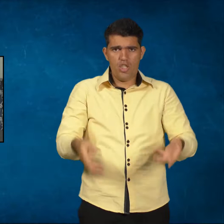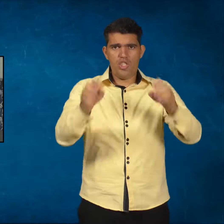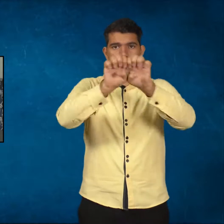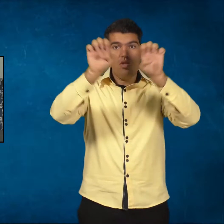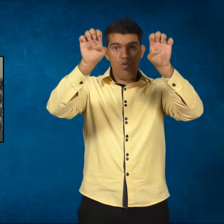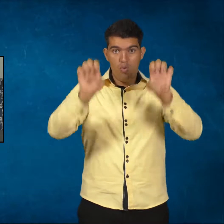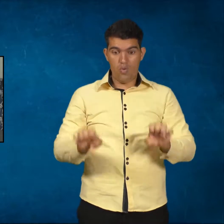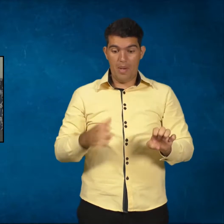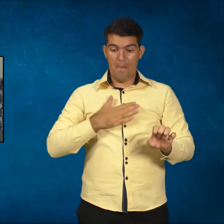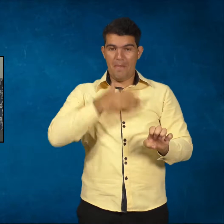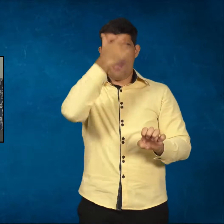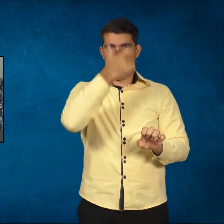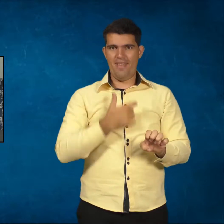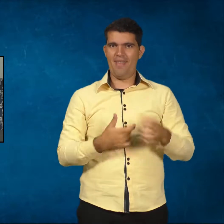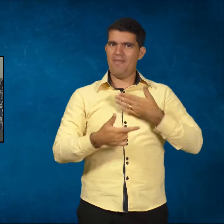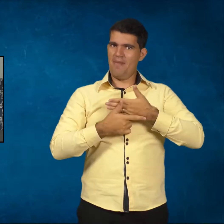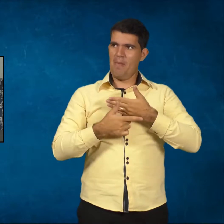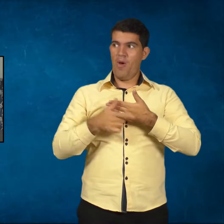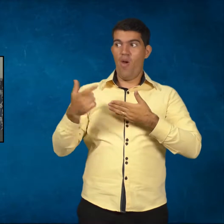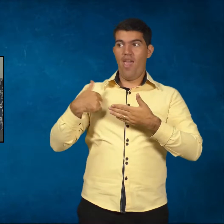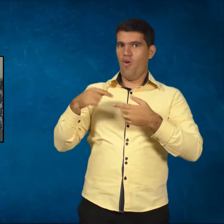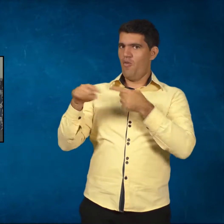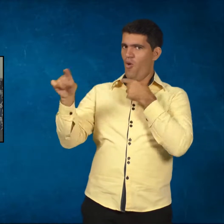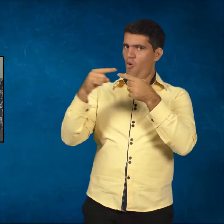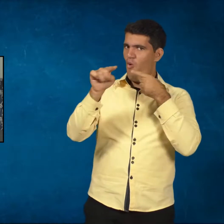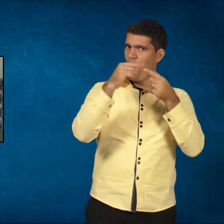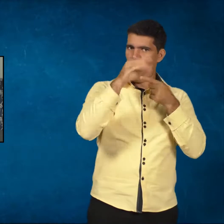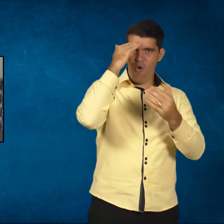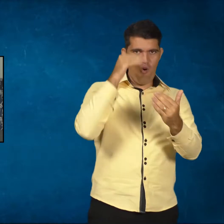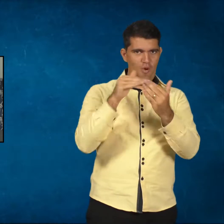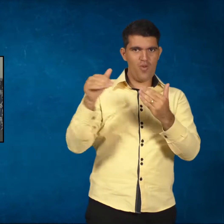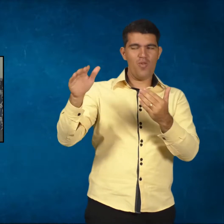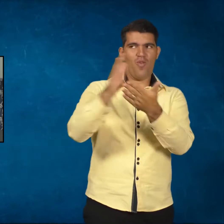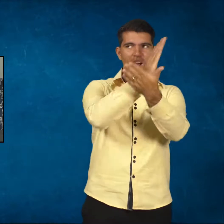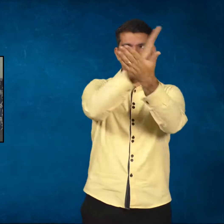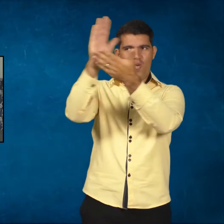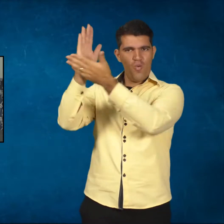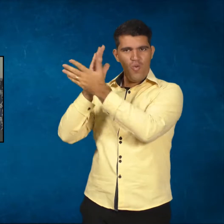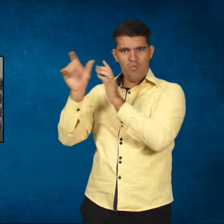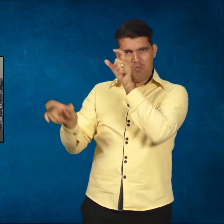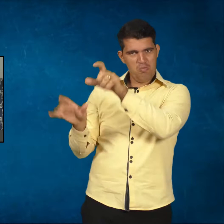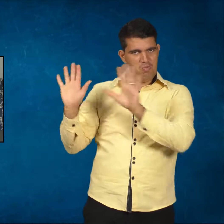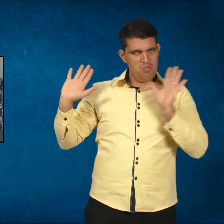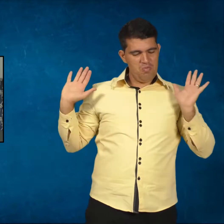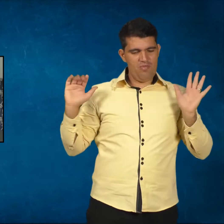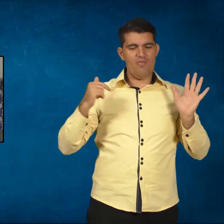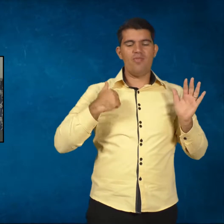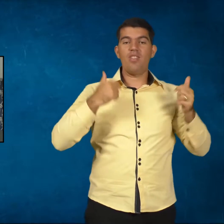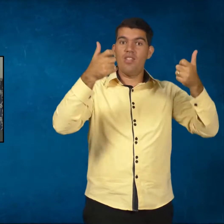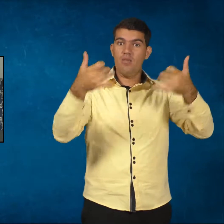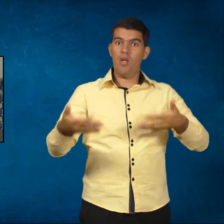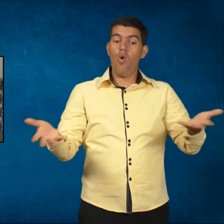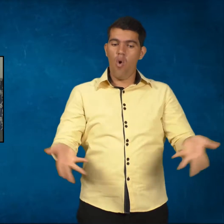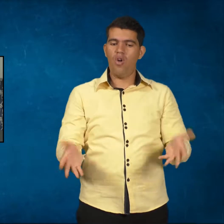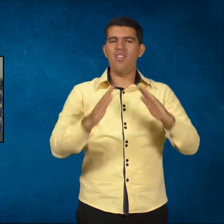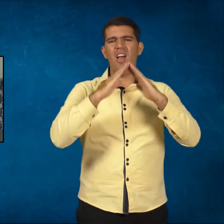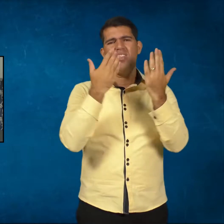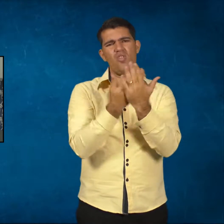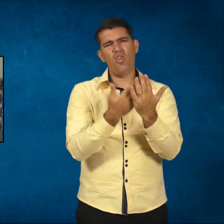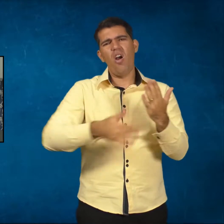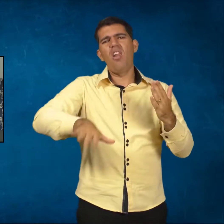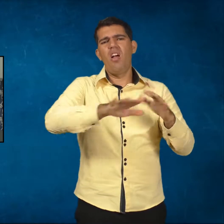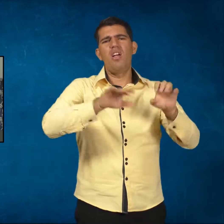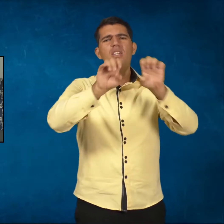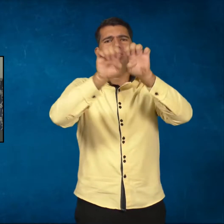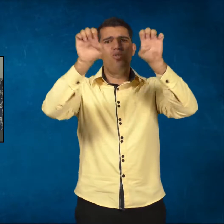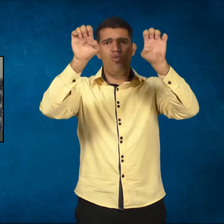como pesquisadora, que diverge de alguns outros pesquisadores, hoje a escola, da forma como ela está